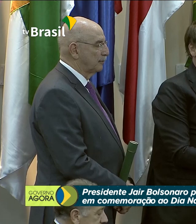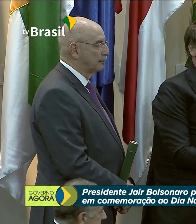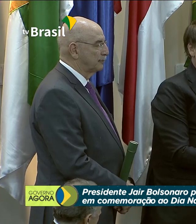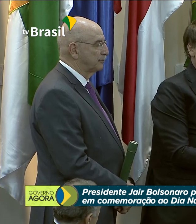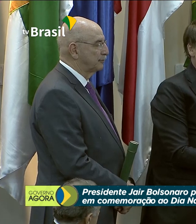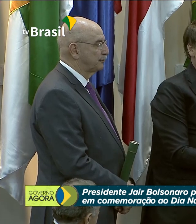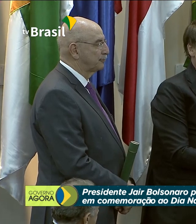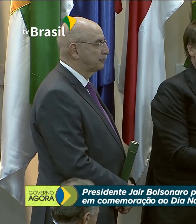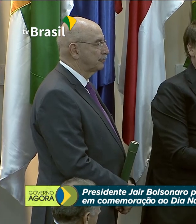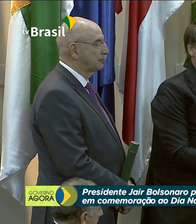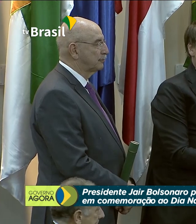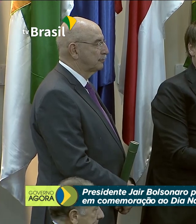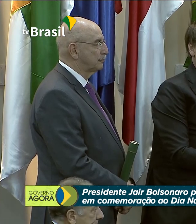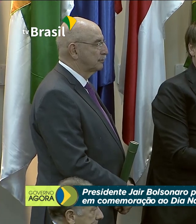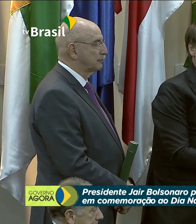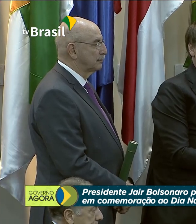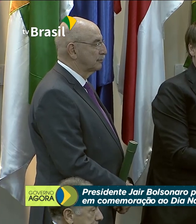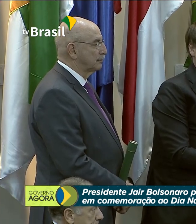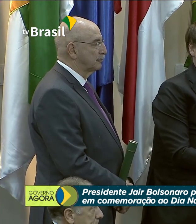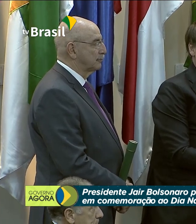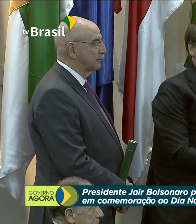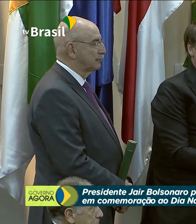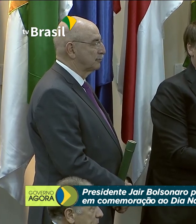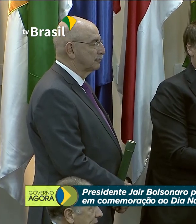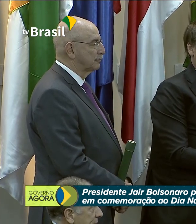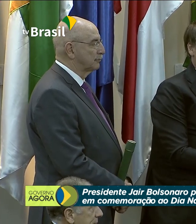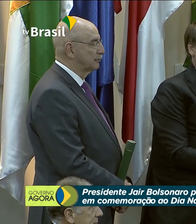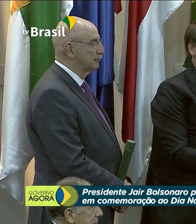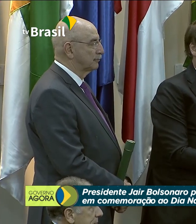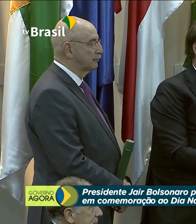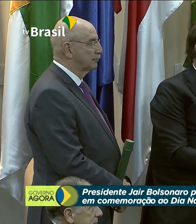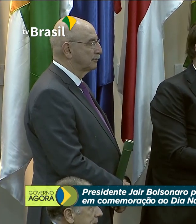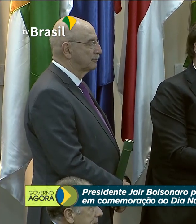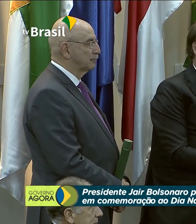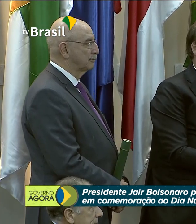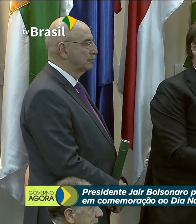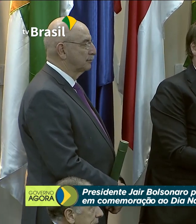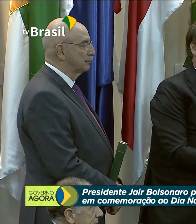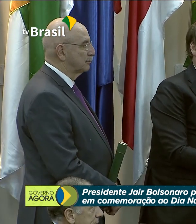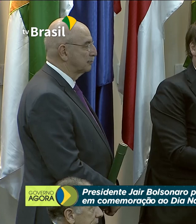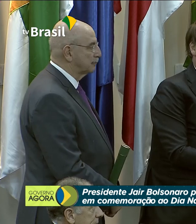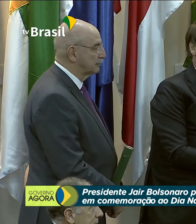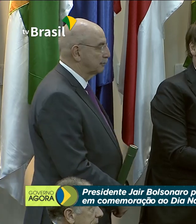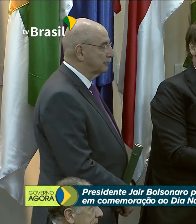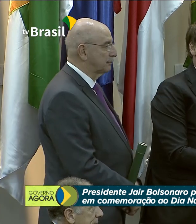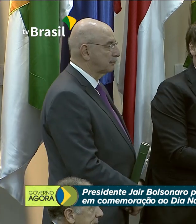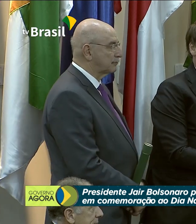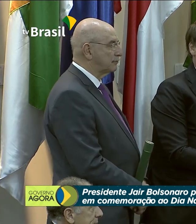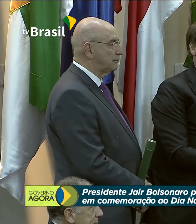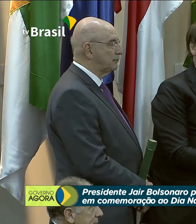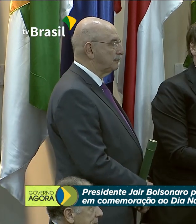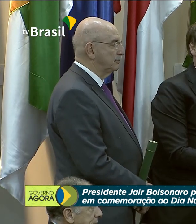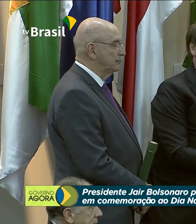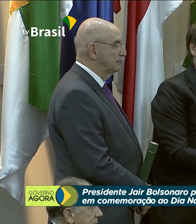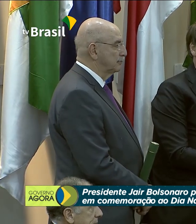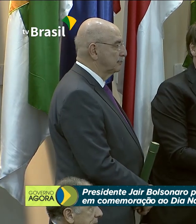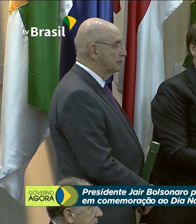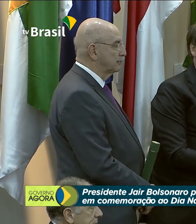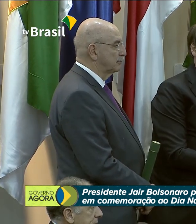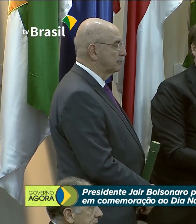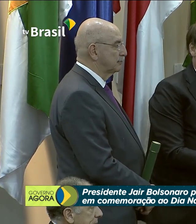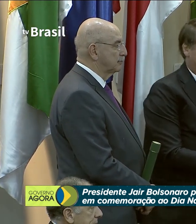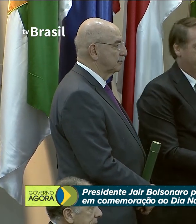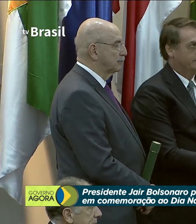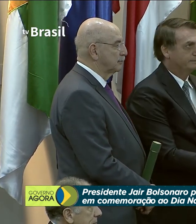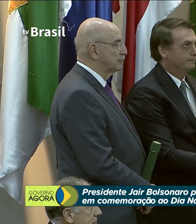de Copas do Mundo. Como jogador, esteve nas conquistas de 58 e 62. Foi o treinador em 70 e